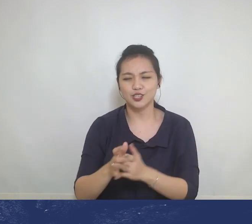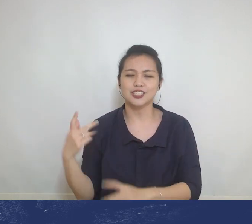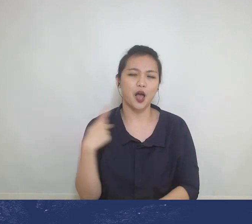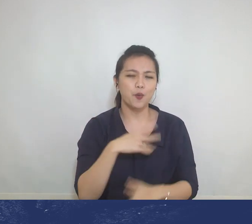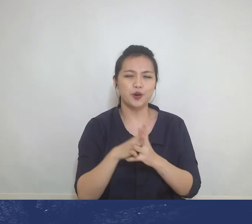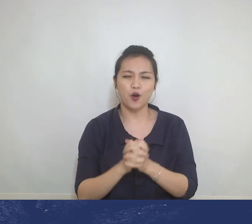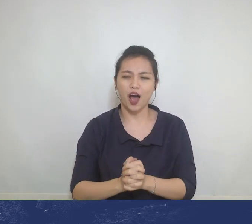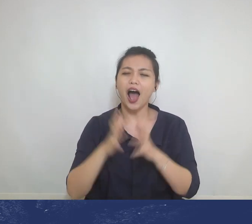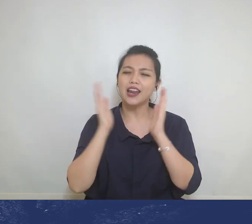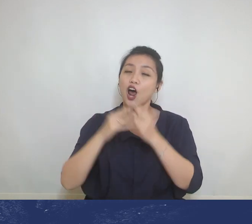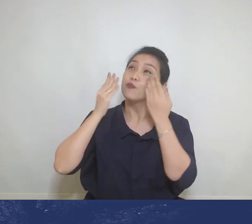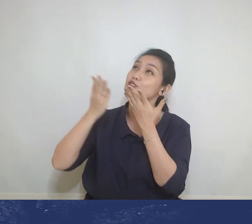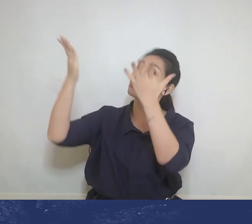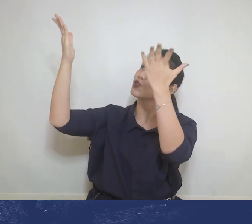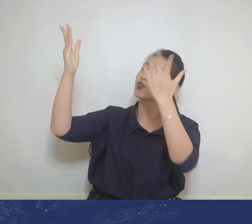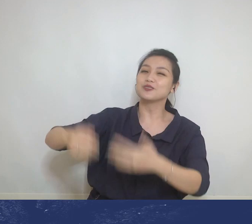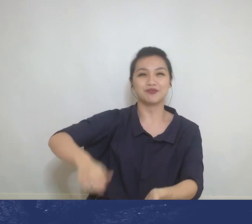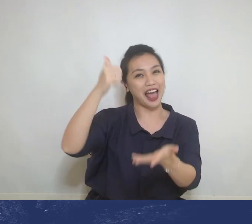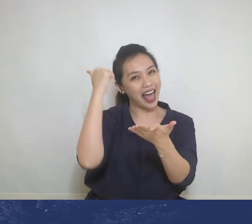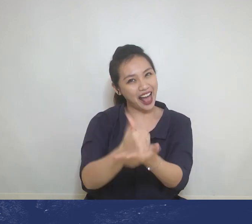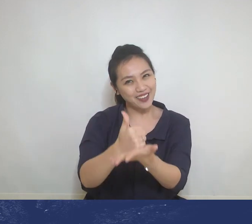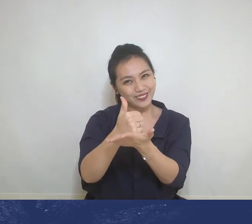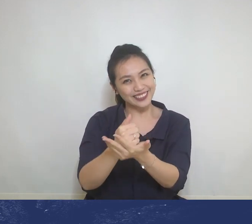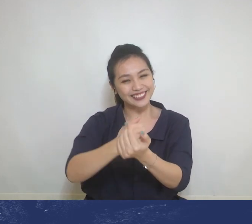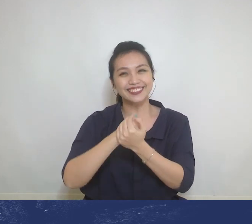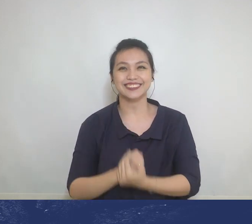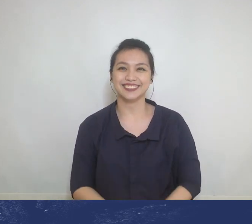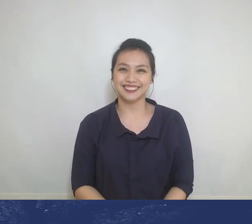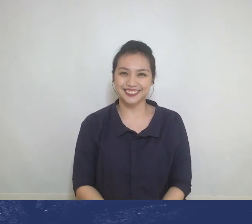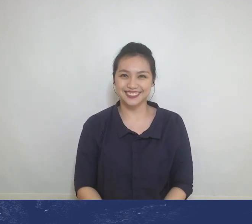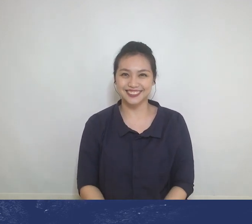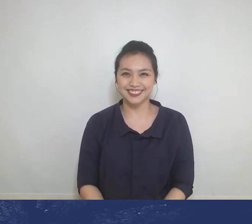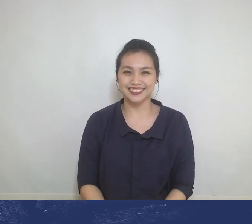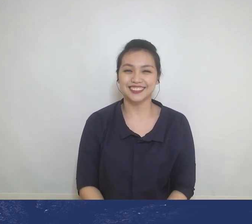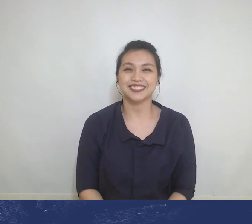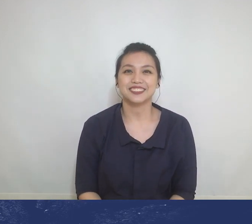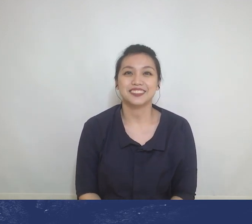Yesus, kami berdoa dan mengucap syukur. Yang percaya katakan, amin.